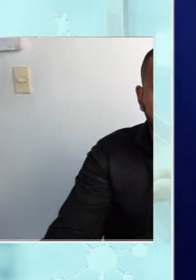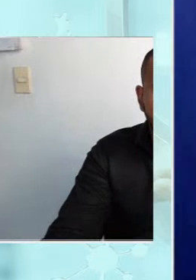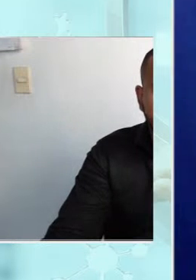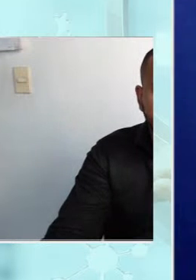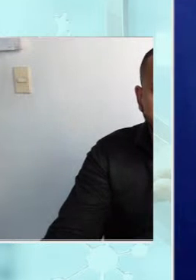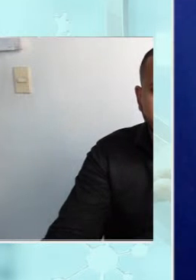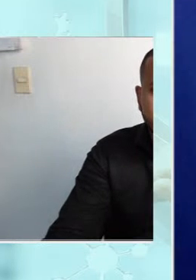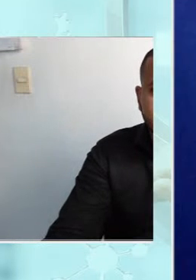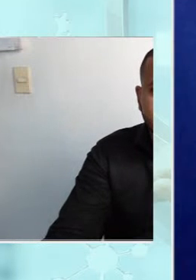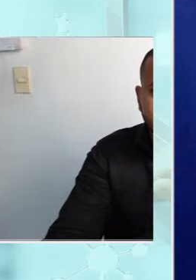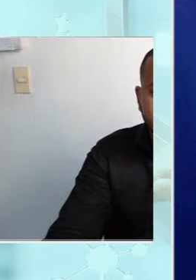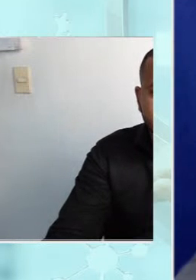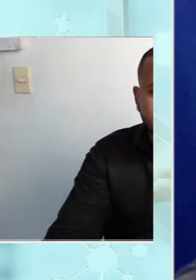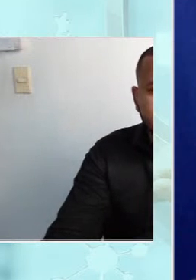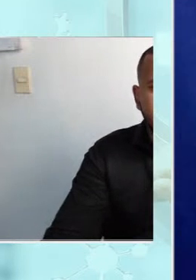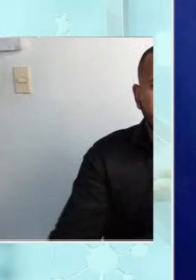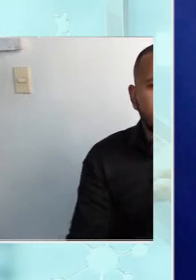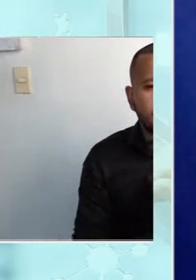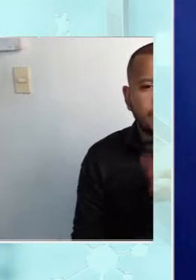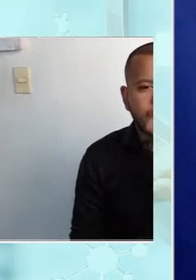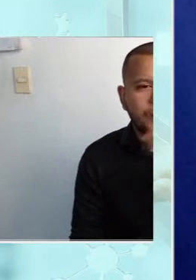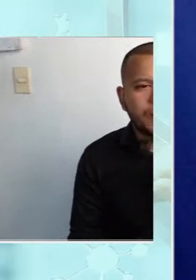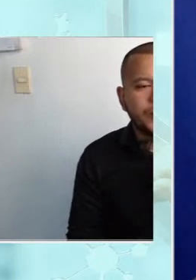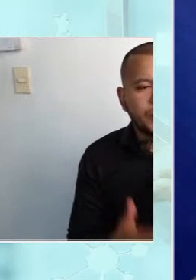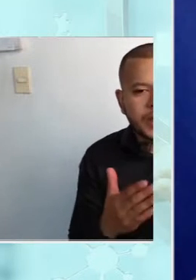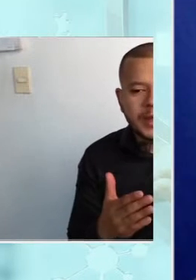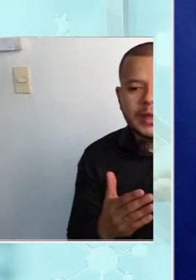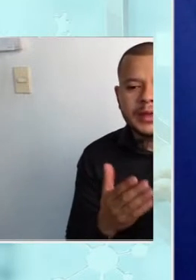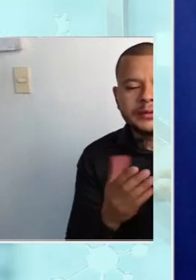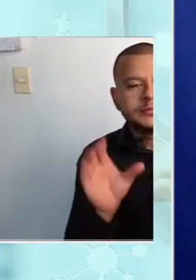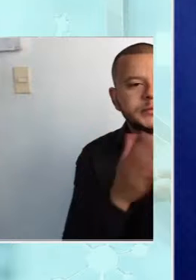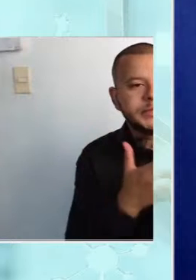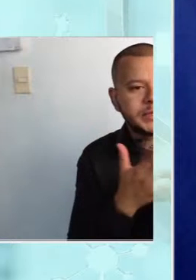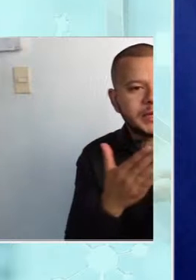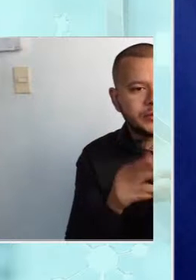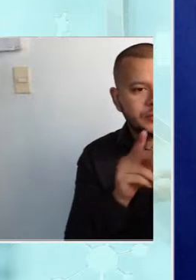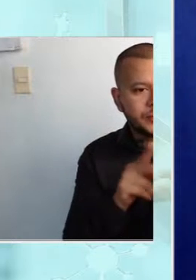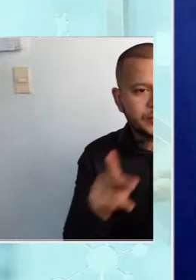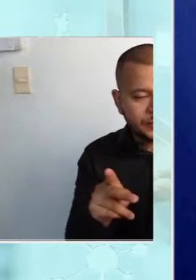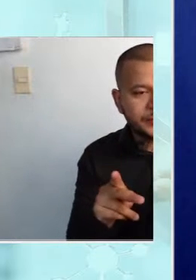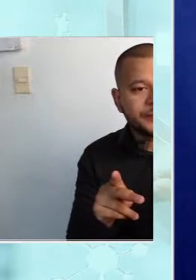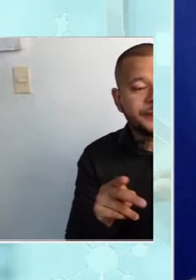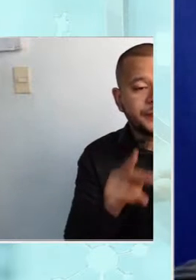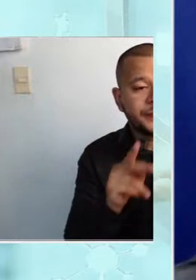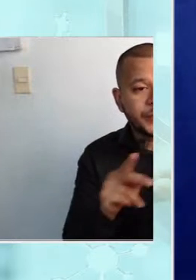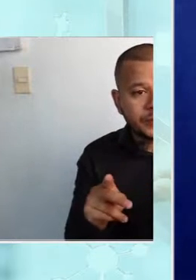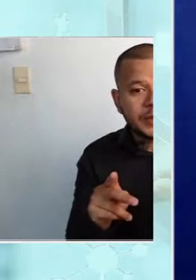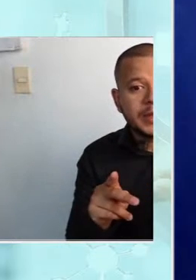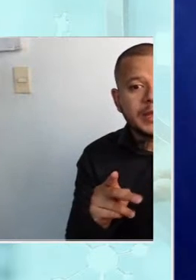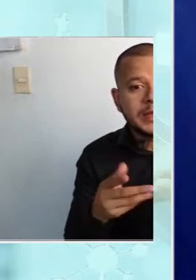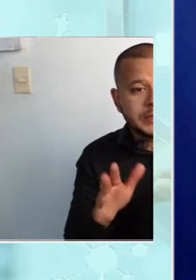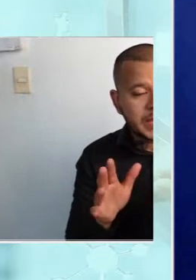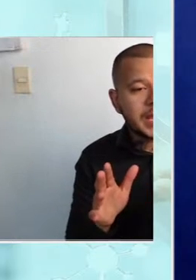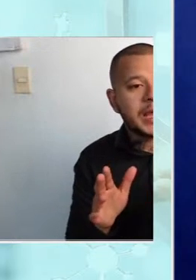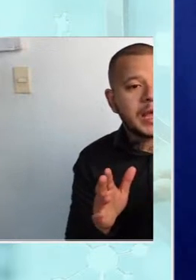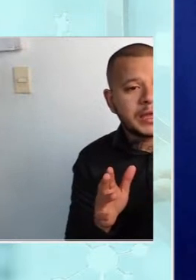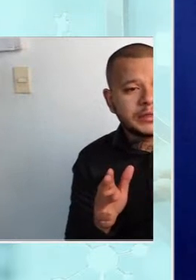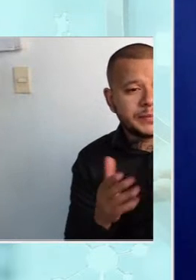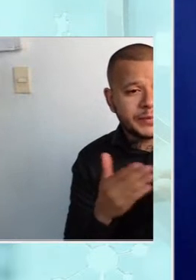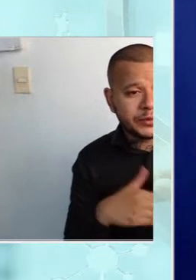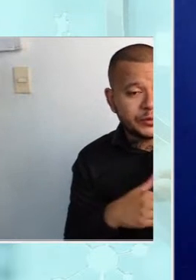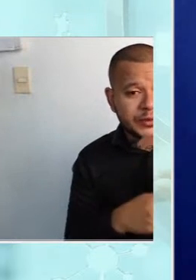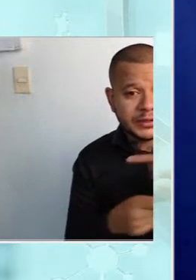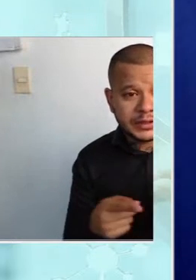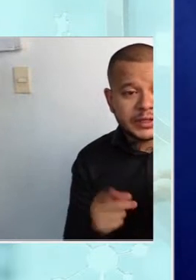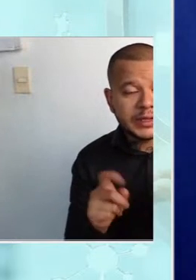identificar y certificar a estos pacientes. Con esta población se hace entonces, y por eso lo mencioné inicialmente,